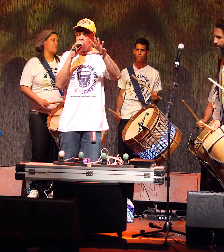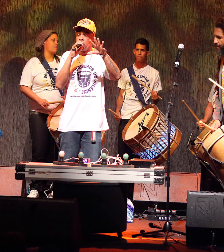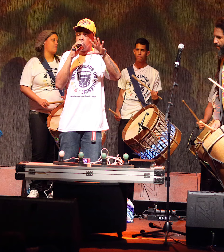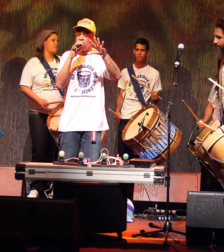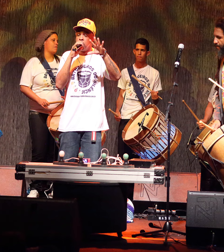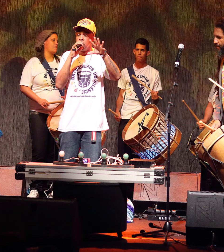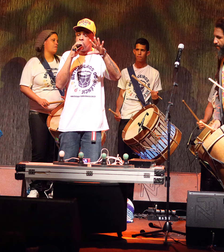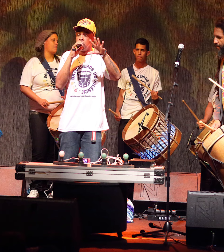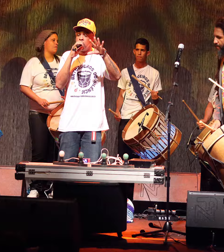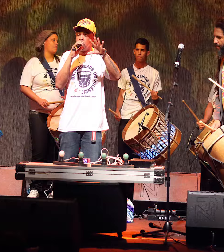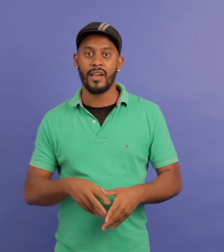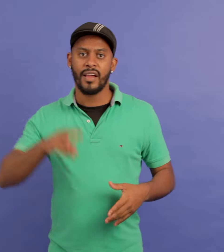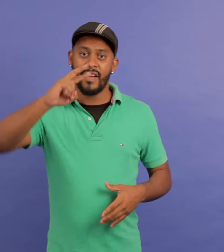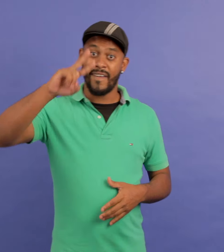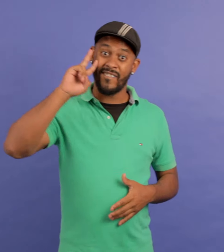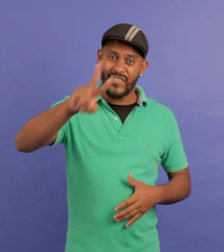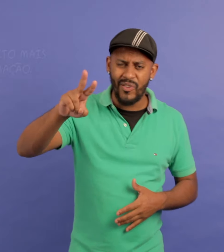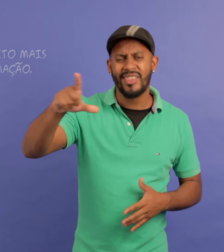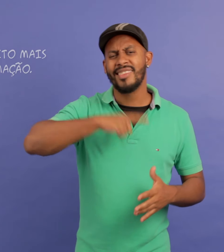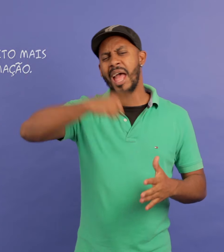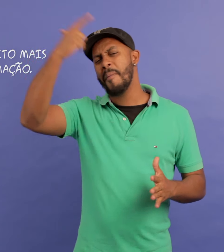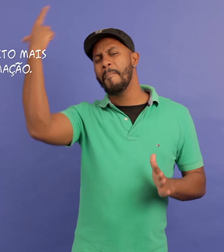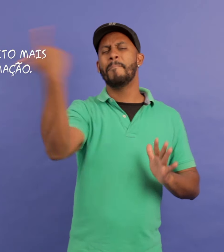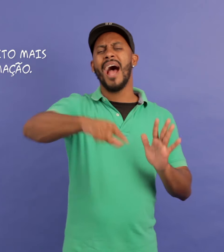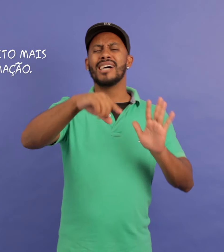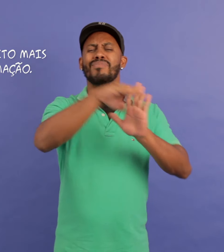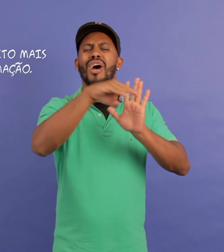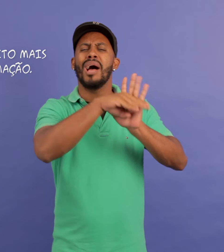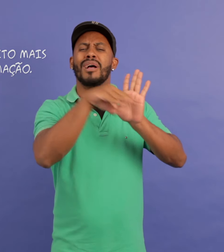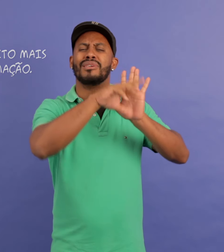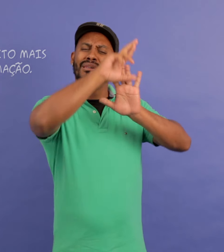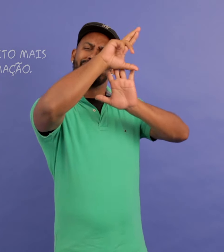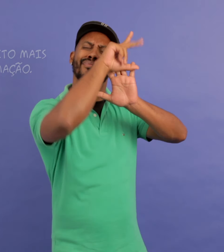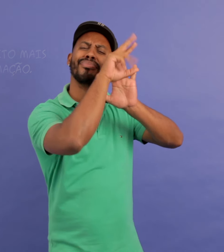tambores de balfaia coloridos. Viu? Tem isso e muito mais na programação.